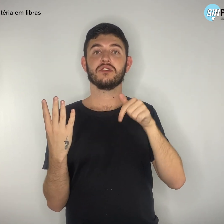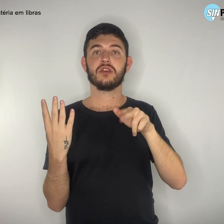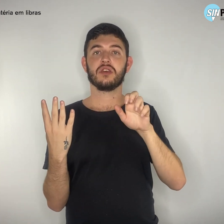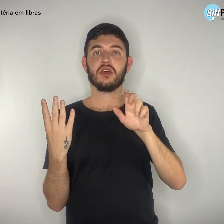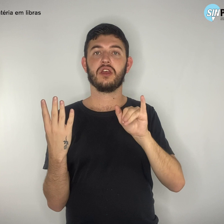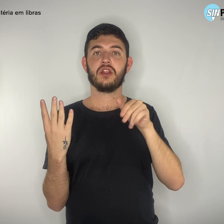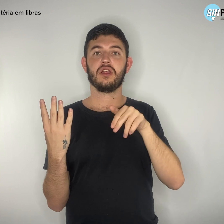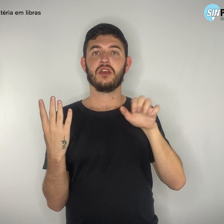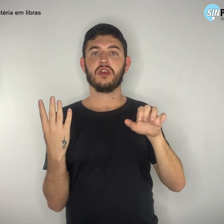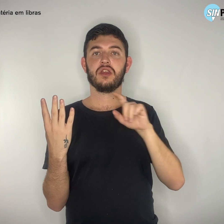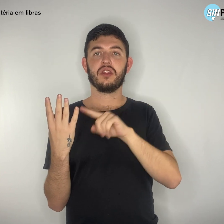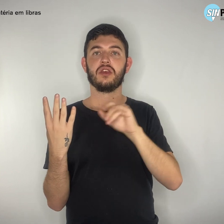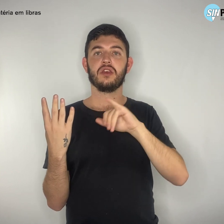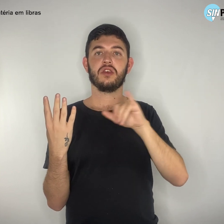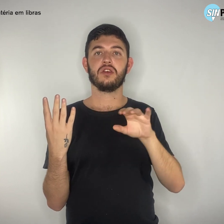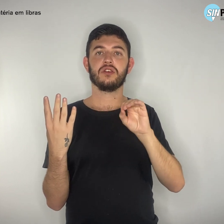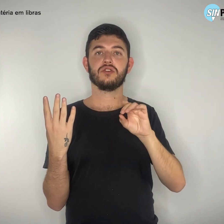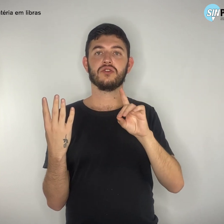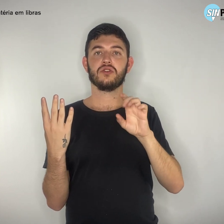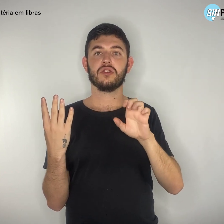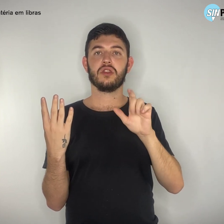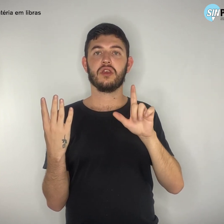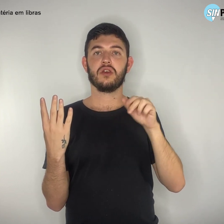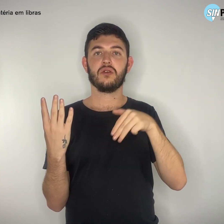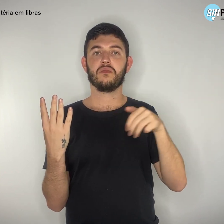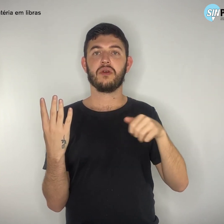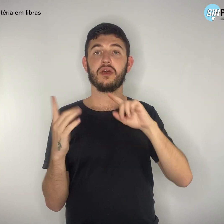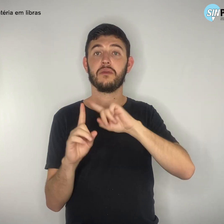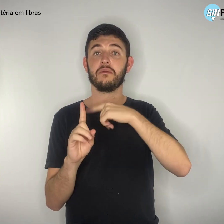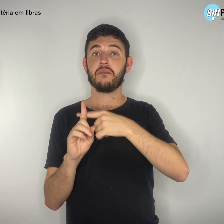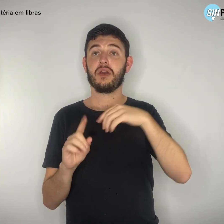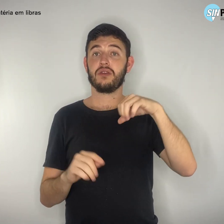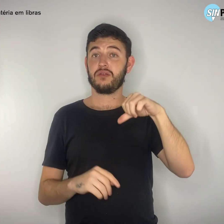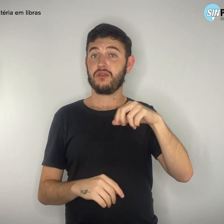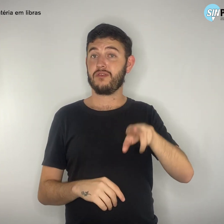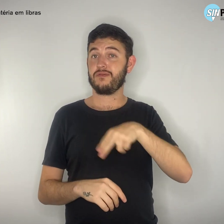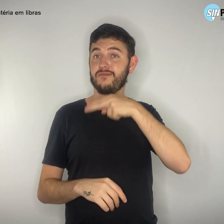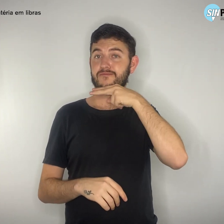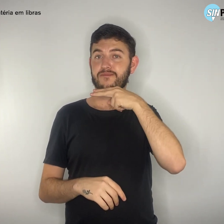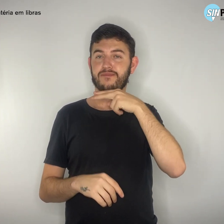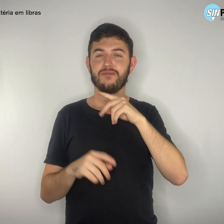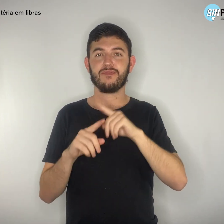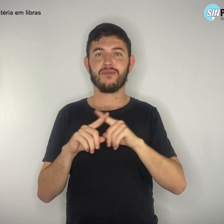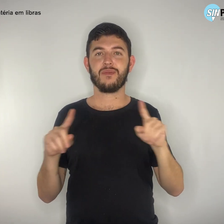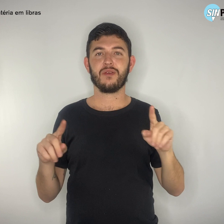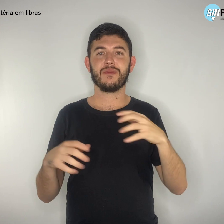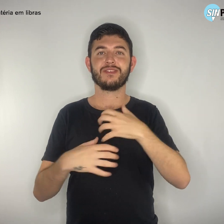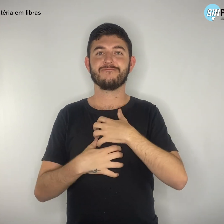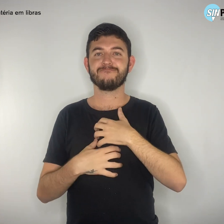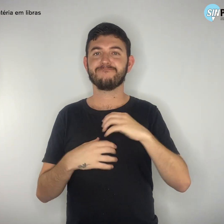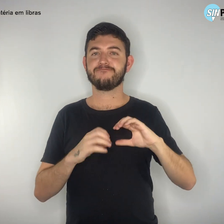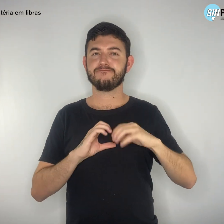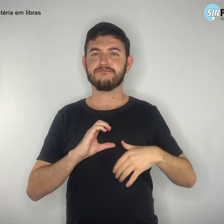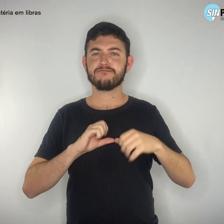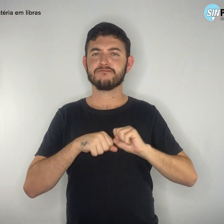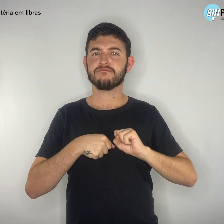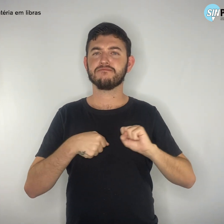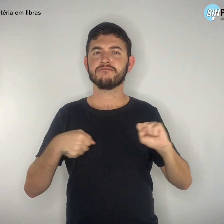Carvalho e nove netos. Mais do que nunca, com muita dor, muita tristeza,